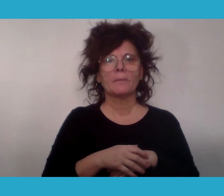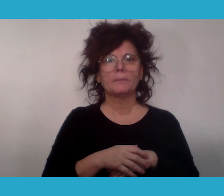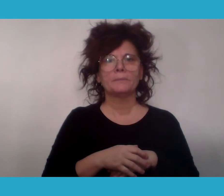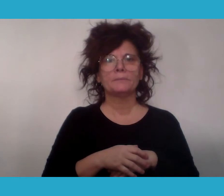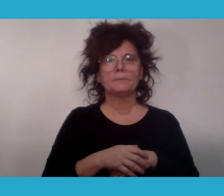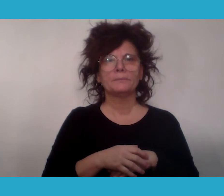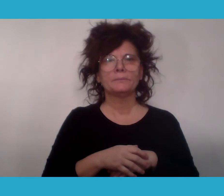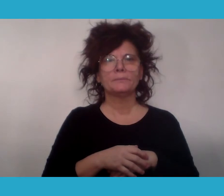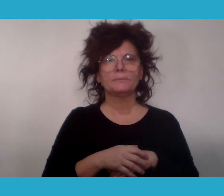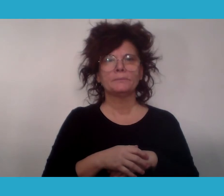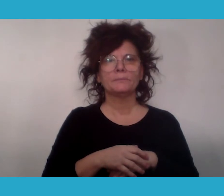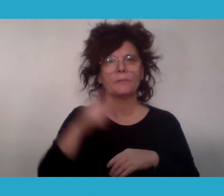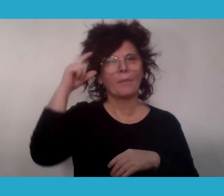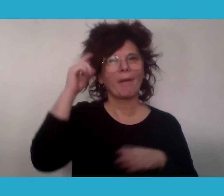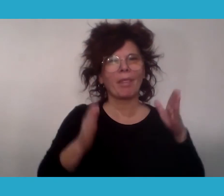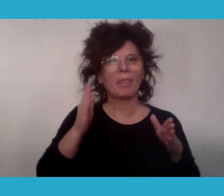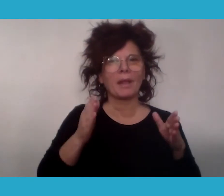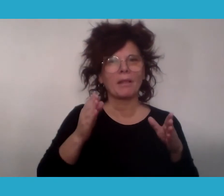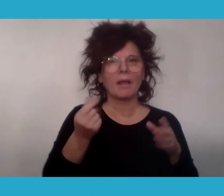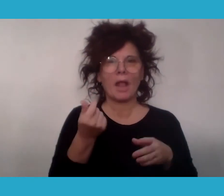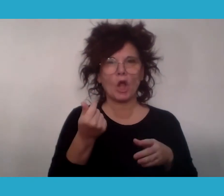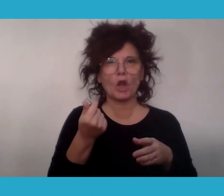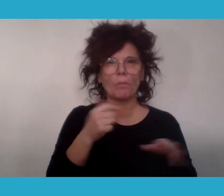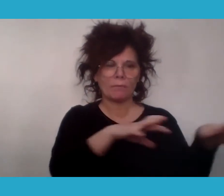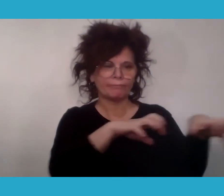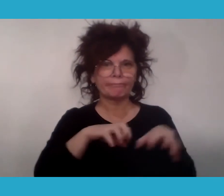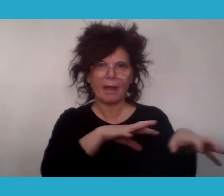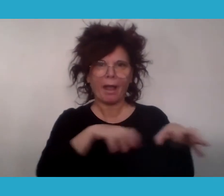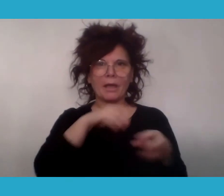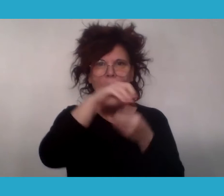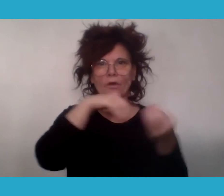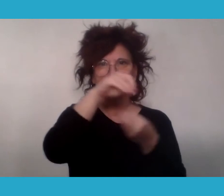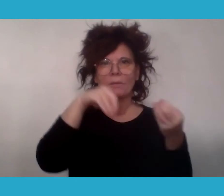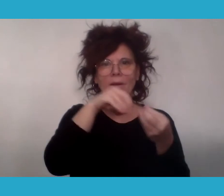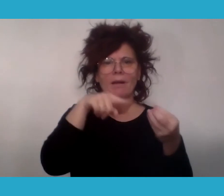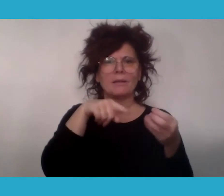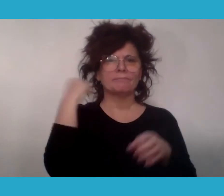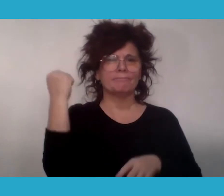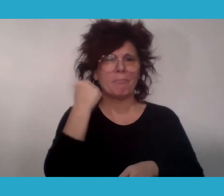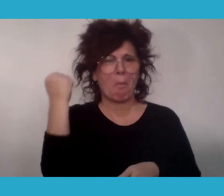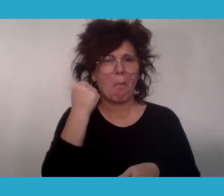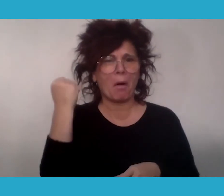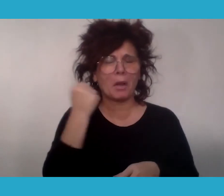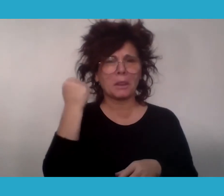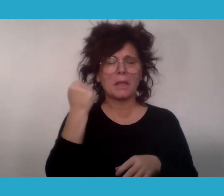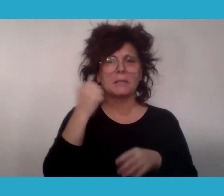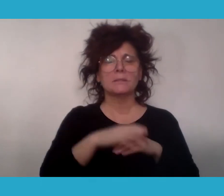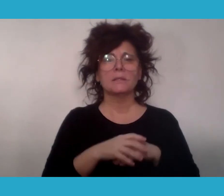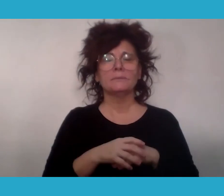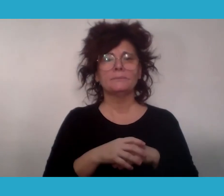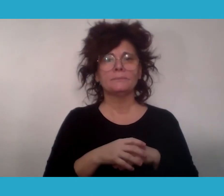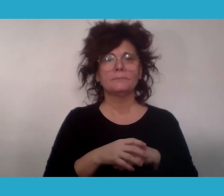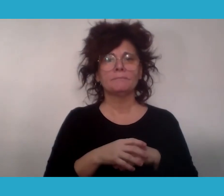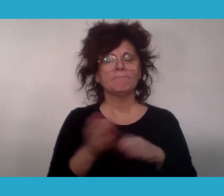la década de la economía agrícola familiar. Destaca con ello la importancia que tiene la protección de esta agricultura y la soberanía